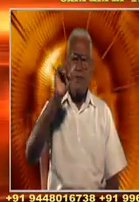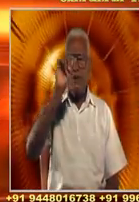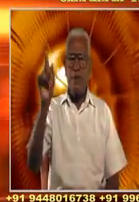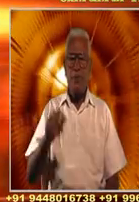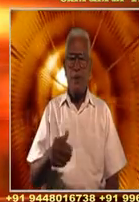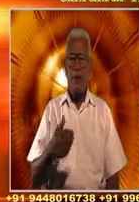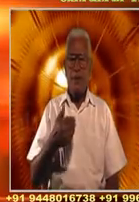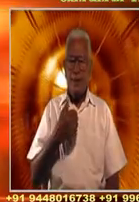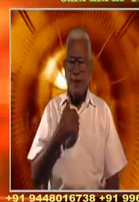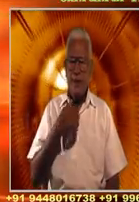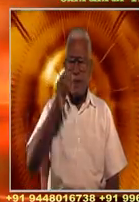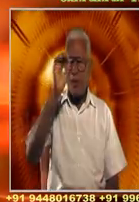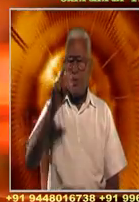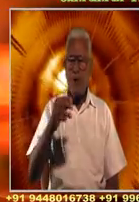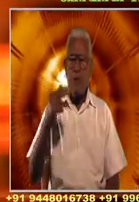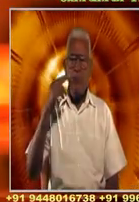வசனம் 26